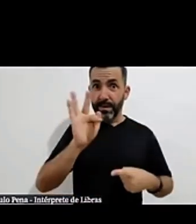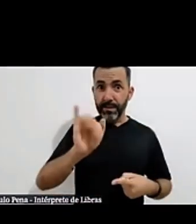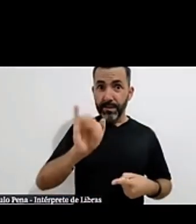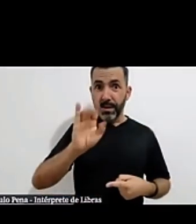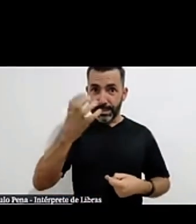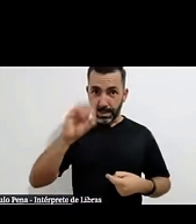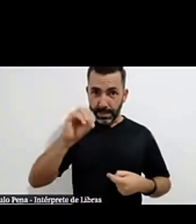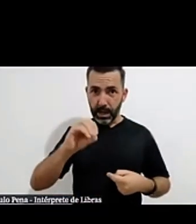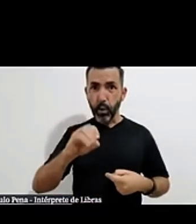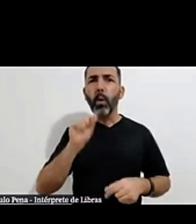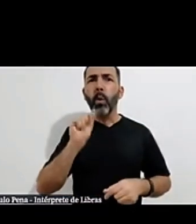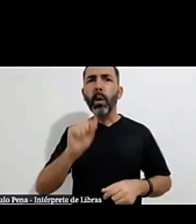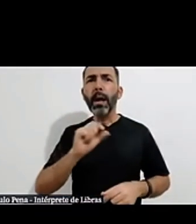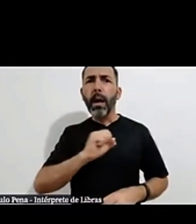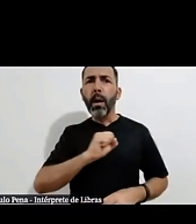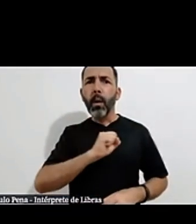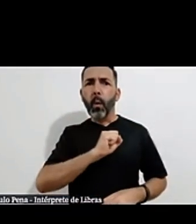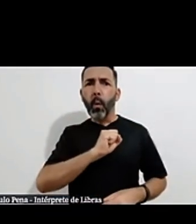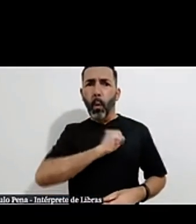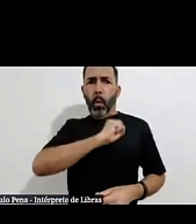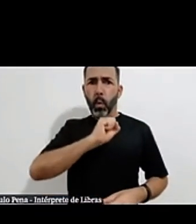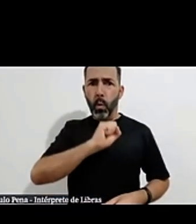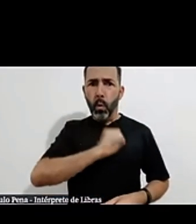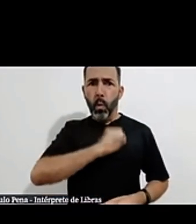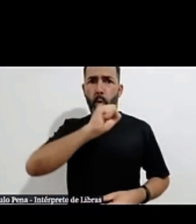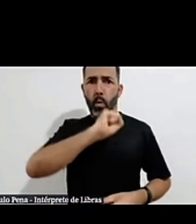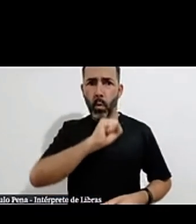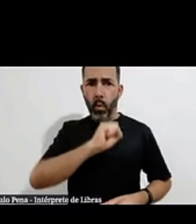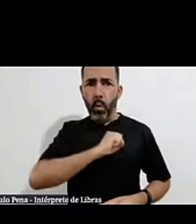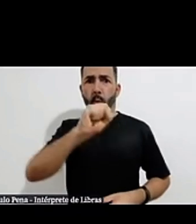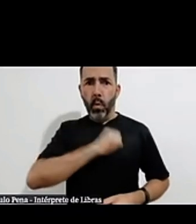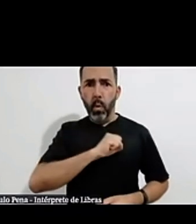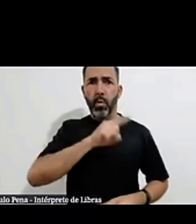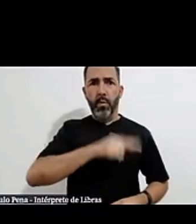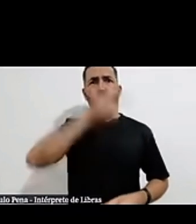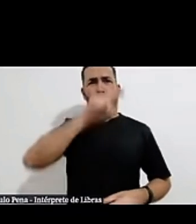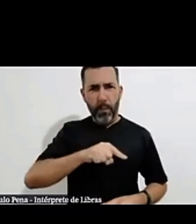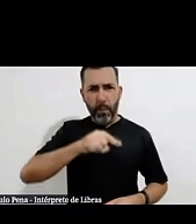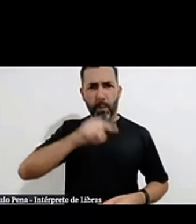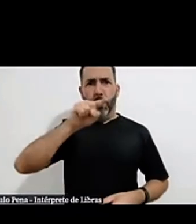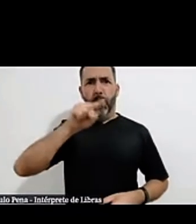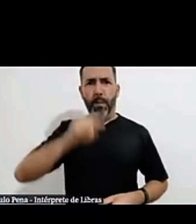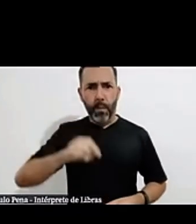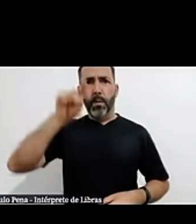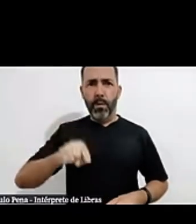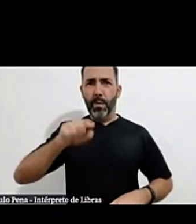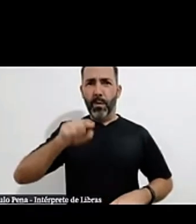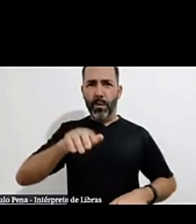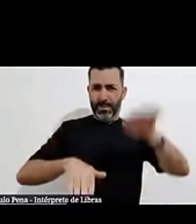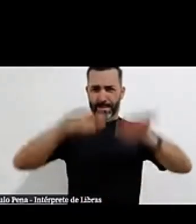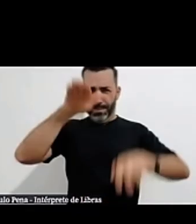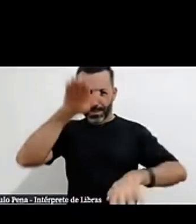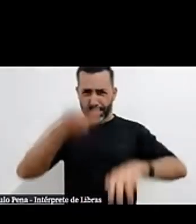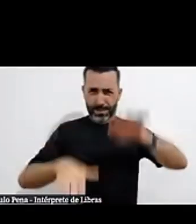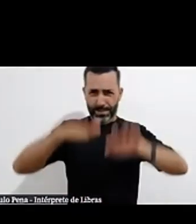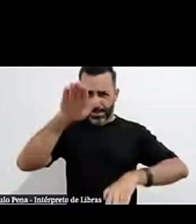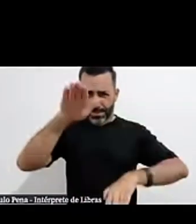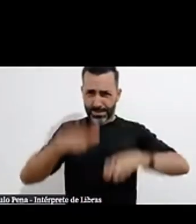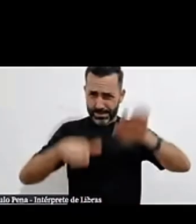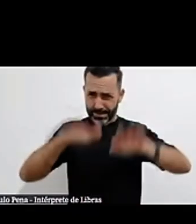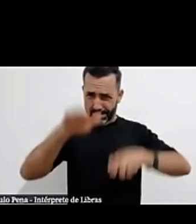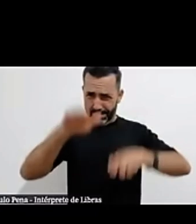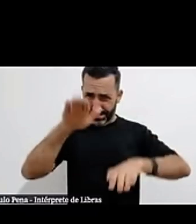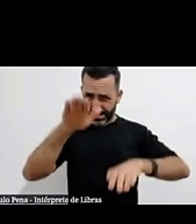fibrilação atrial, que é os batimentos desordenados nas câmaras superiores do coração, né? Nos átrios, nós temos os átrios e